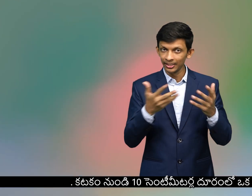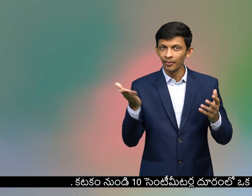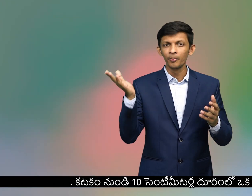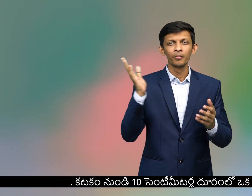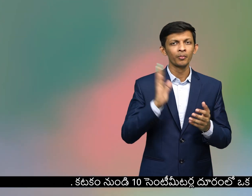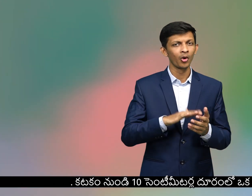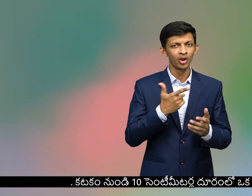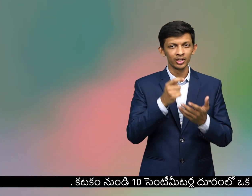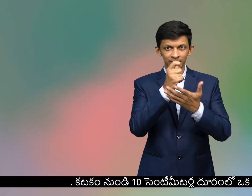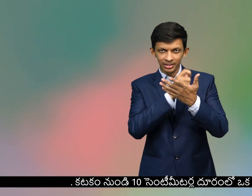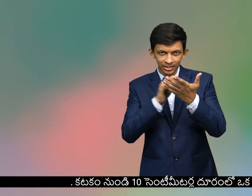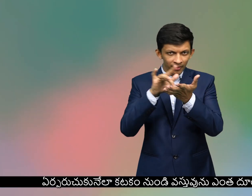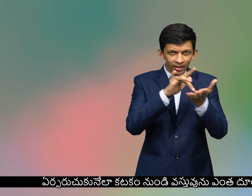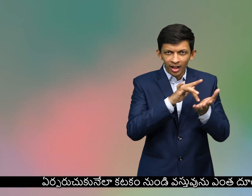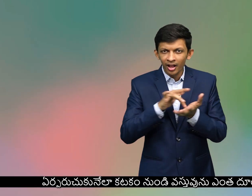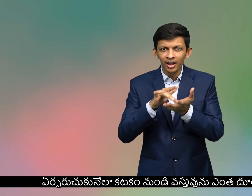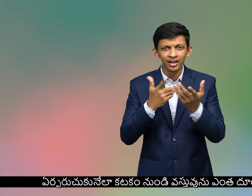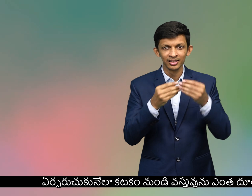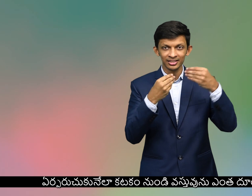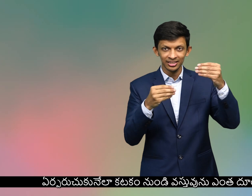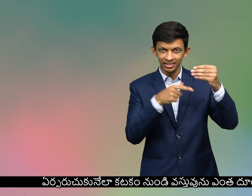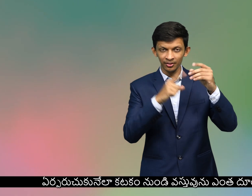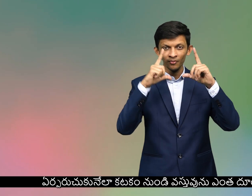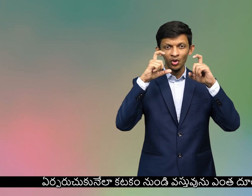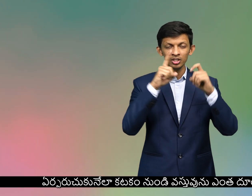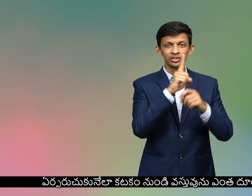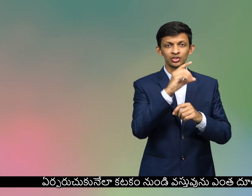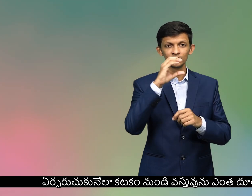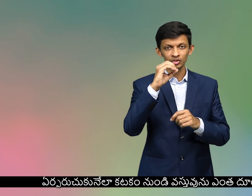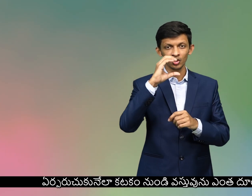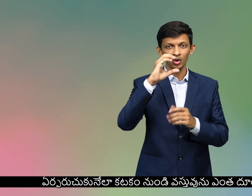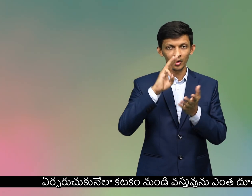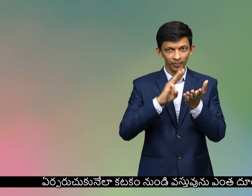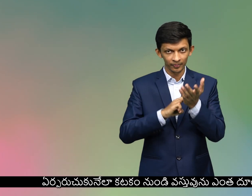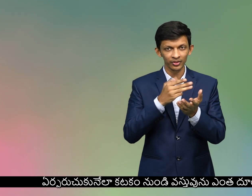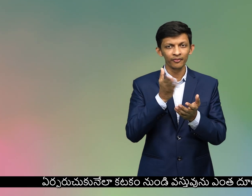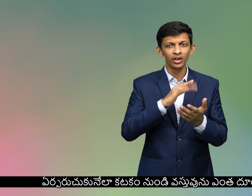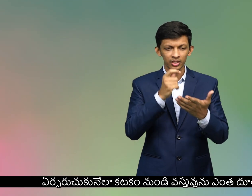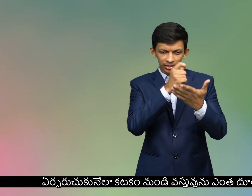ఒక చిత్రాన్ని ఏర్పరచుకునేలా కటకం నుండి వస్తువును ఎంత దూరంలో ఉంచాలి?